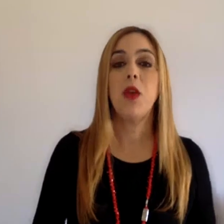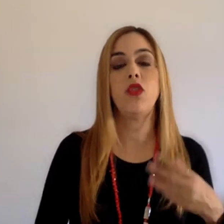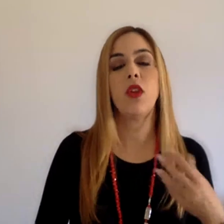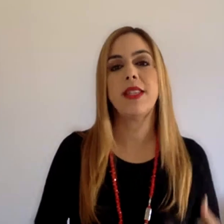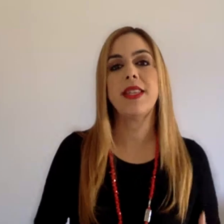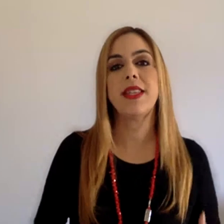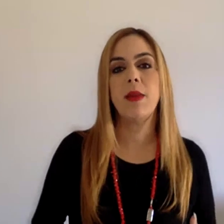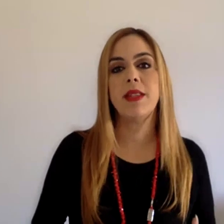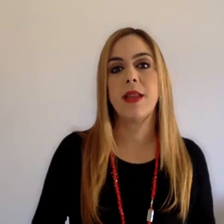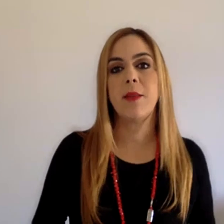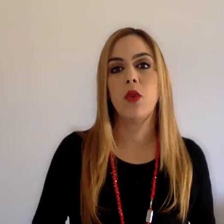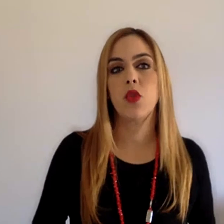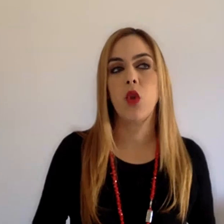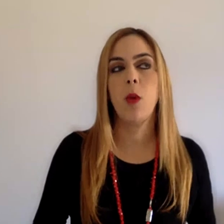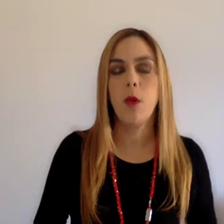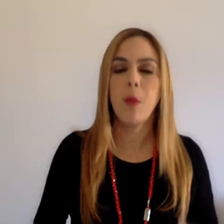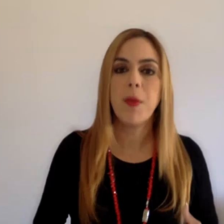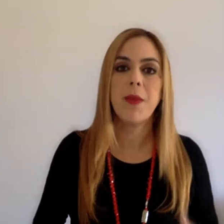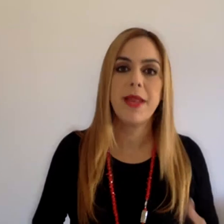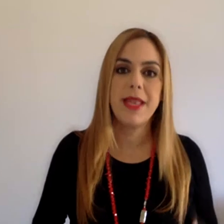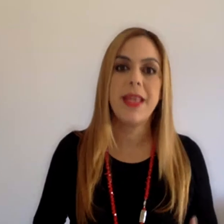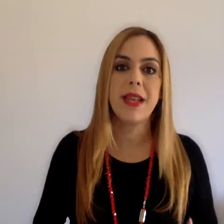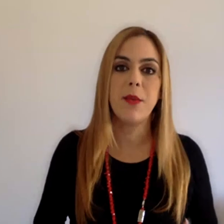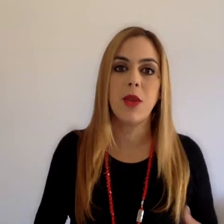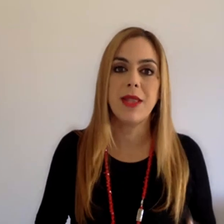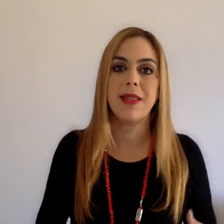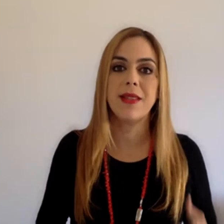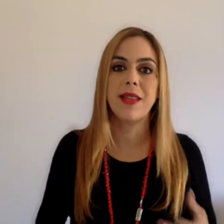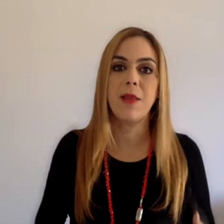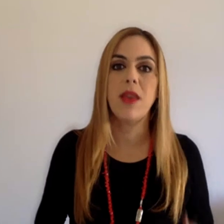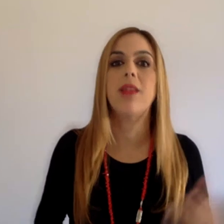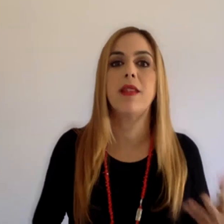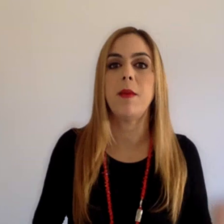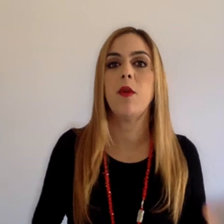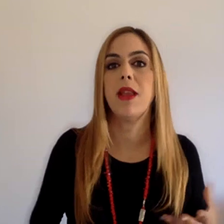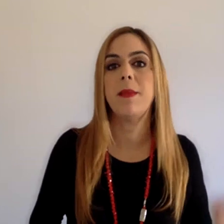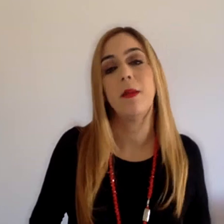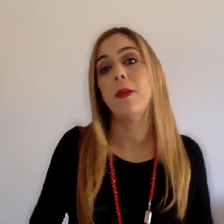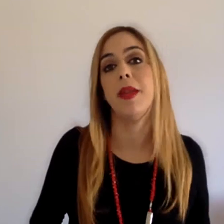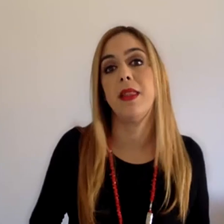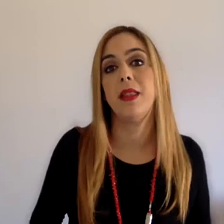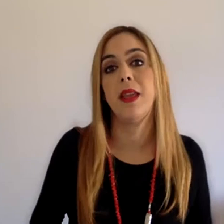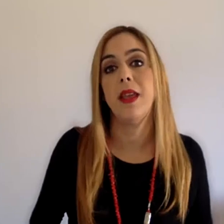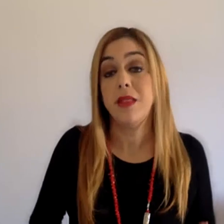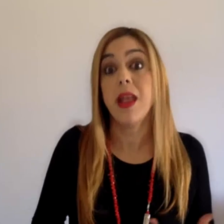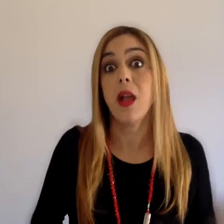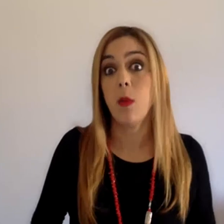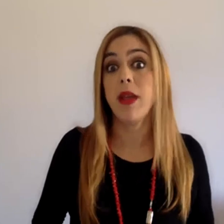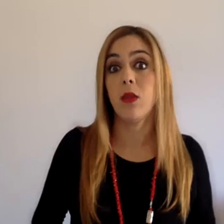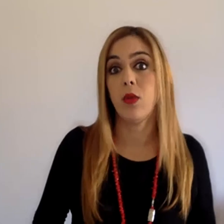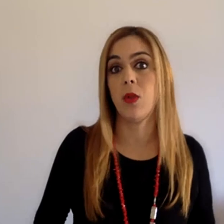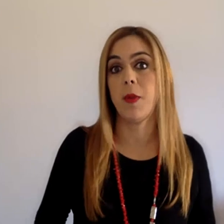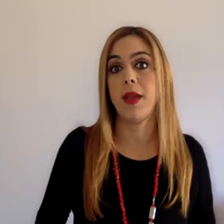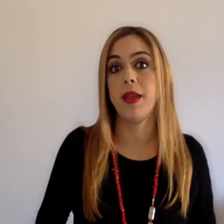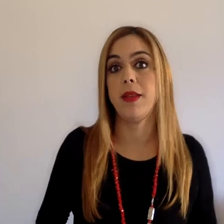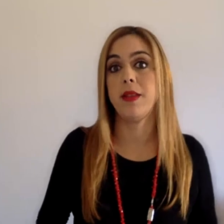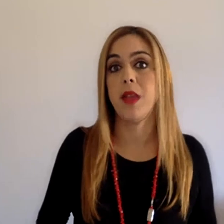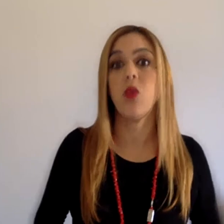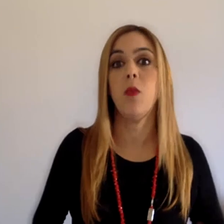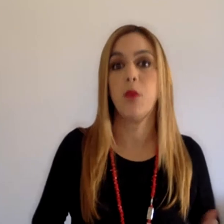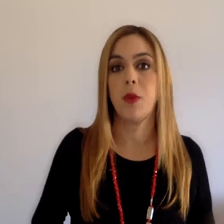bueno yo quisiera que comenzáramos cómo podemos prevenir la violencia hacia la mujer que sabemos que lamentablemente sigue en aumento en nuestro